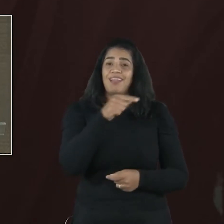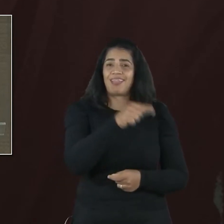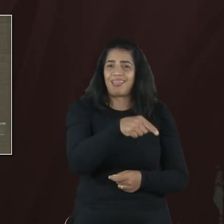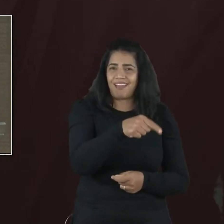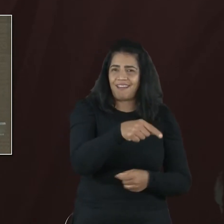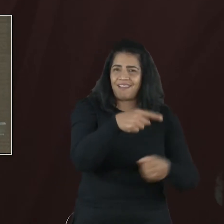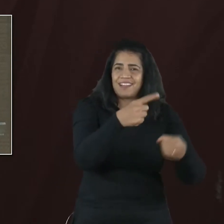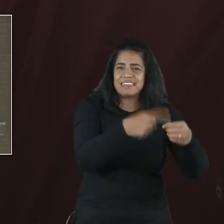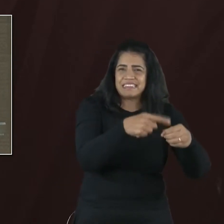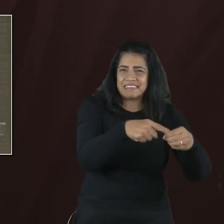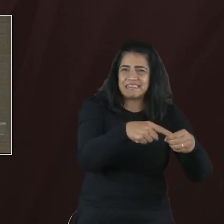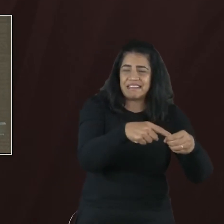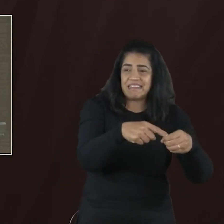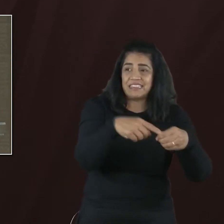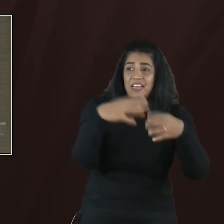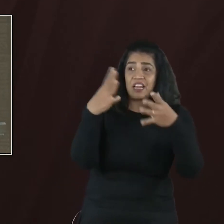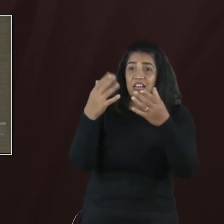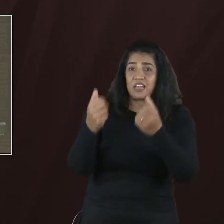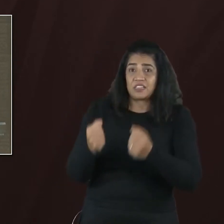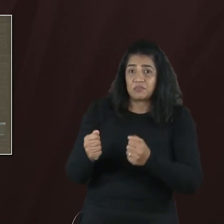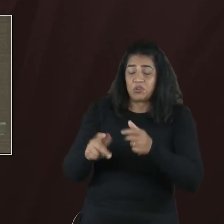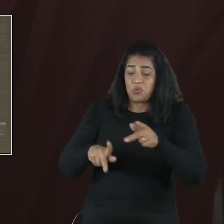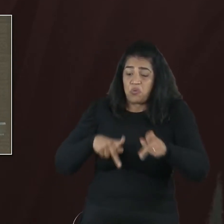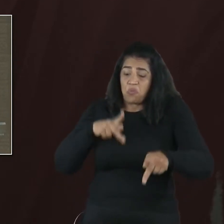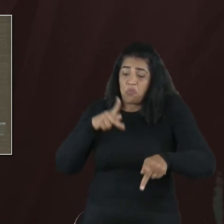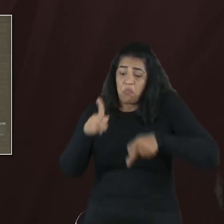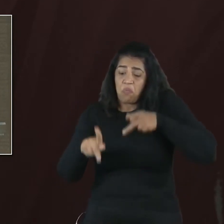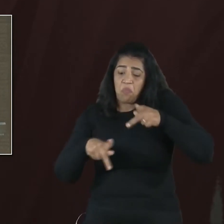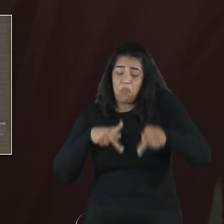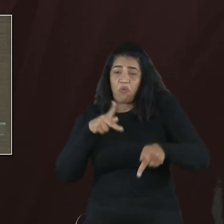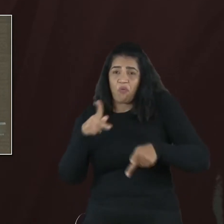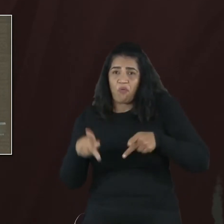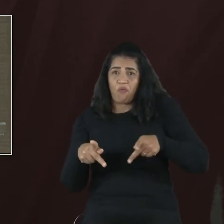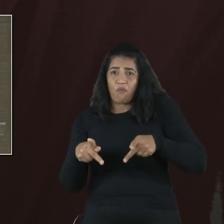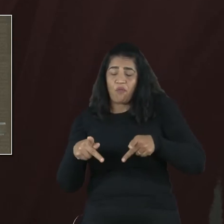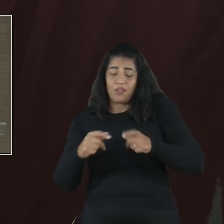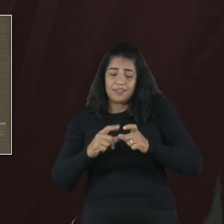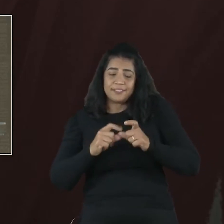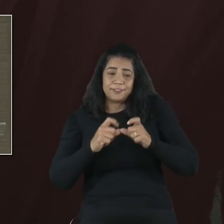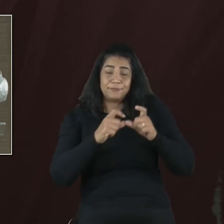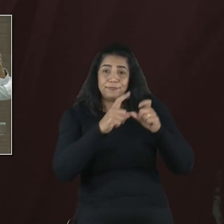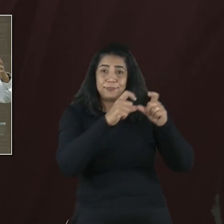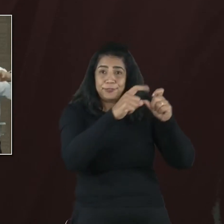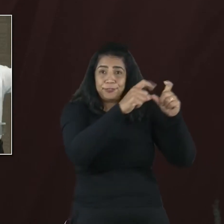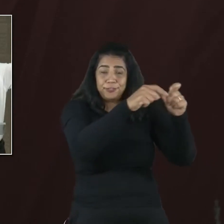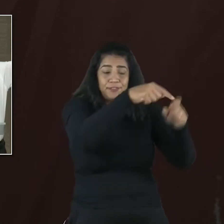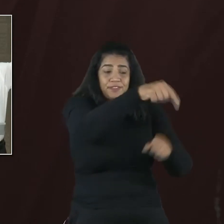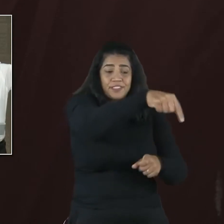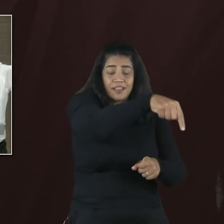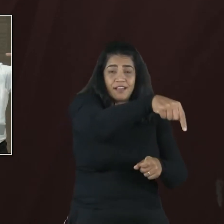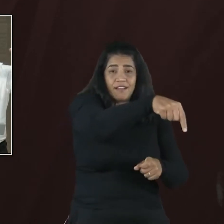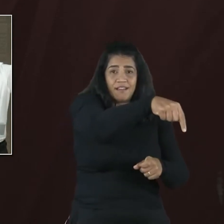o povo também da Península Itálica. Não, perdão, está aqui, né?